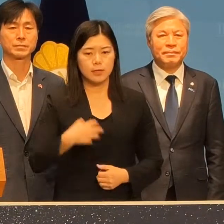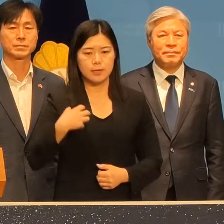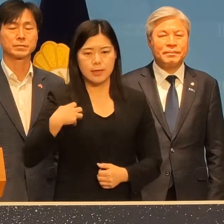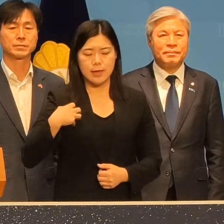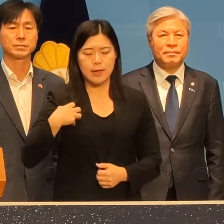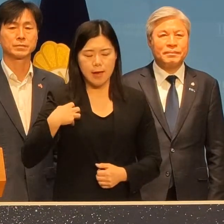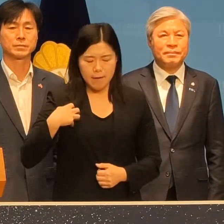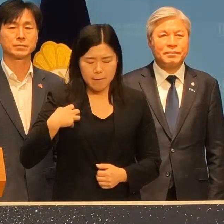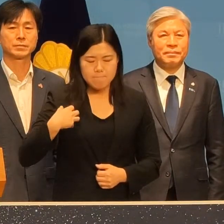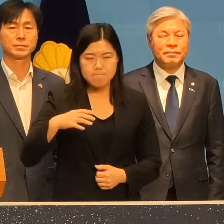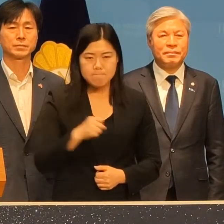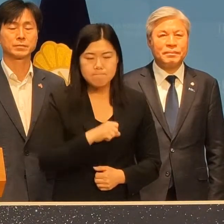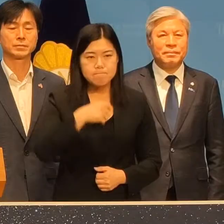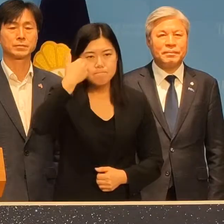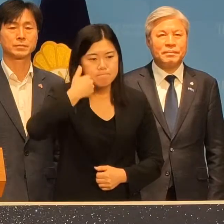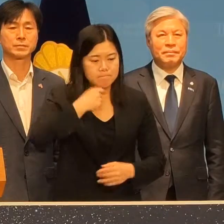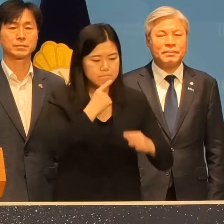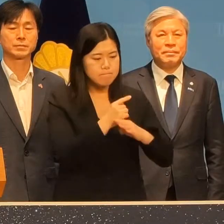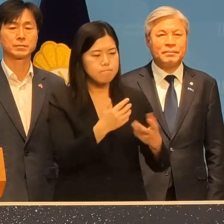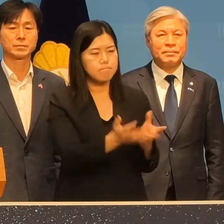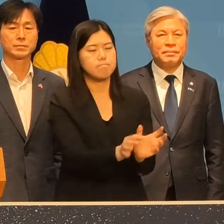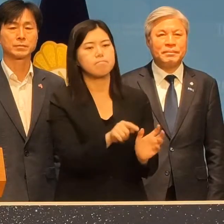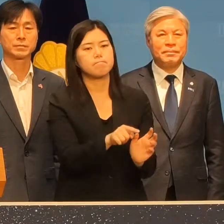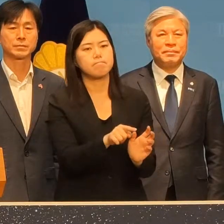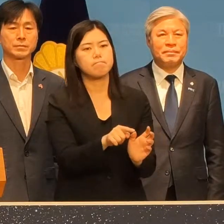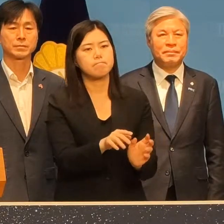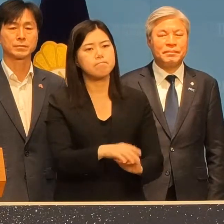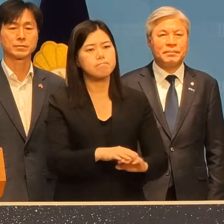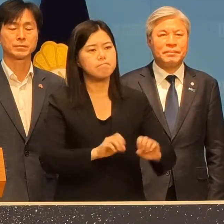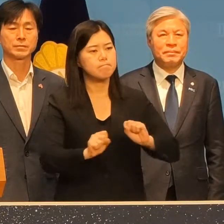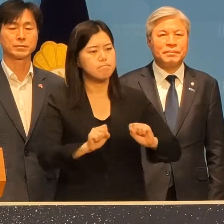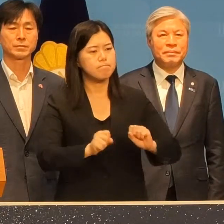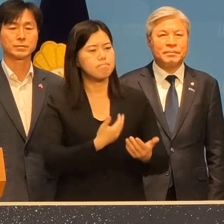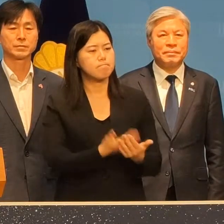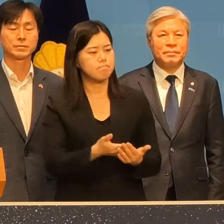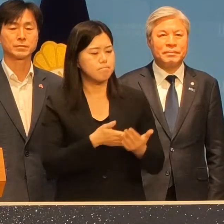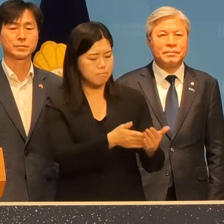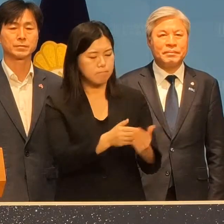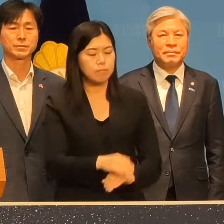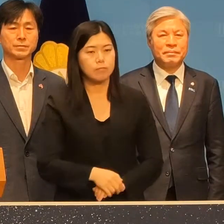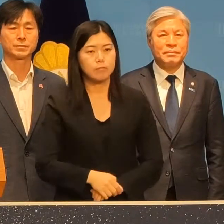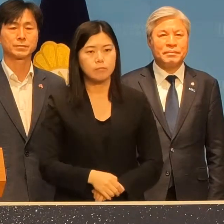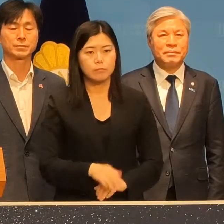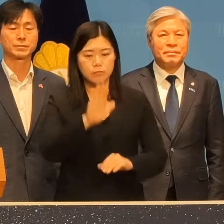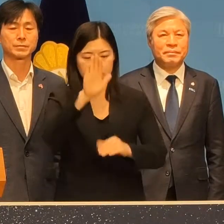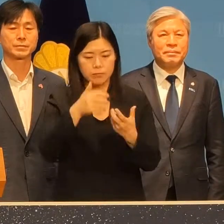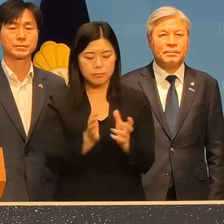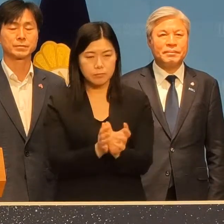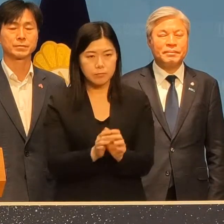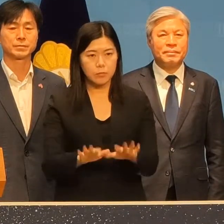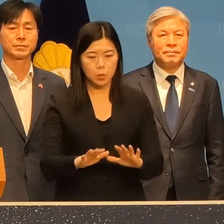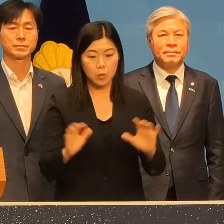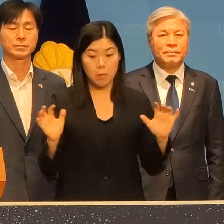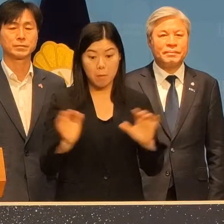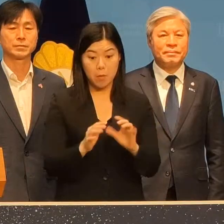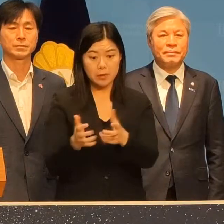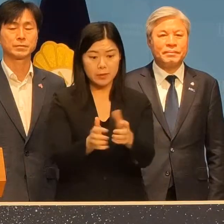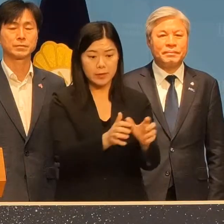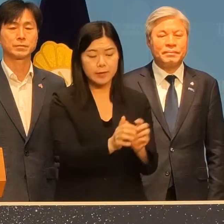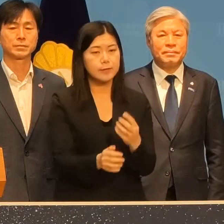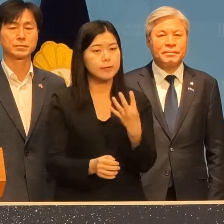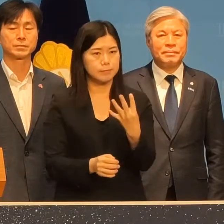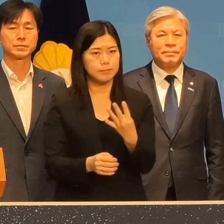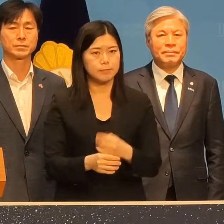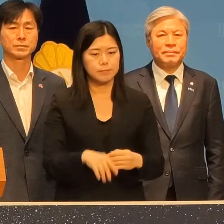안고 있는 더불어민주당의 행동을 촉구합니다. 진보당은 오늘 모인 개혁진보